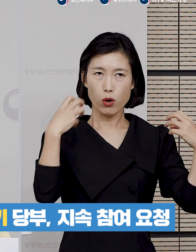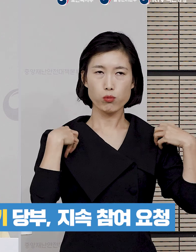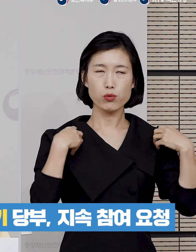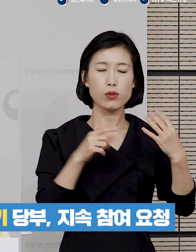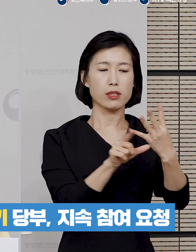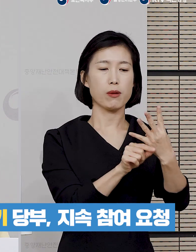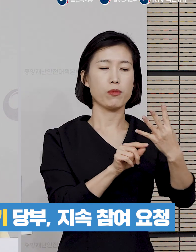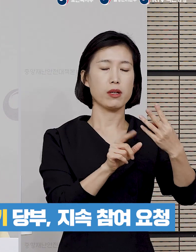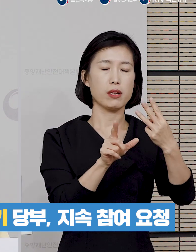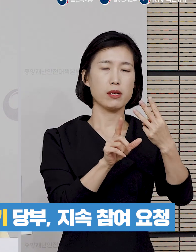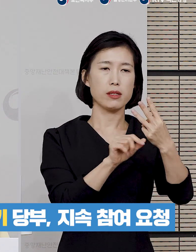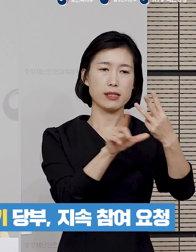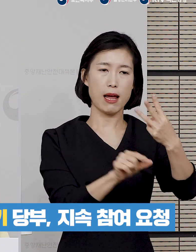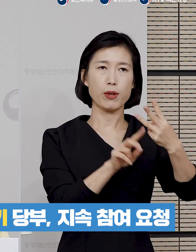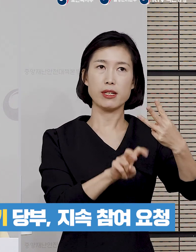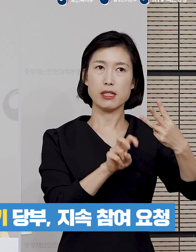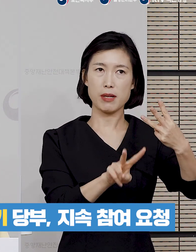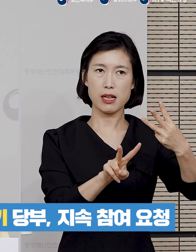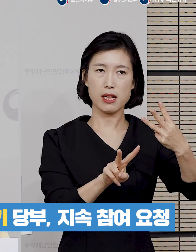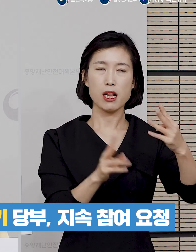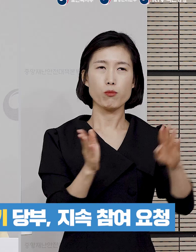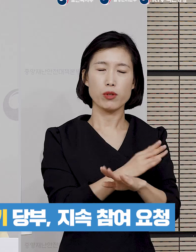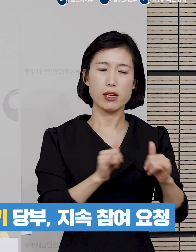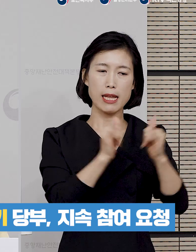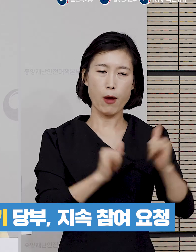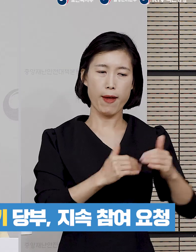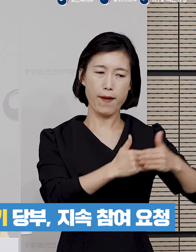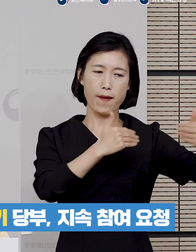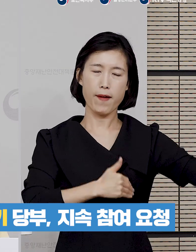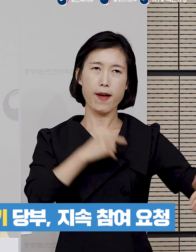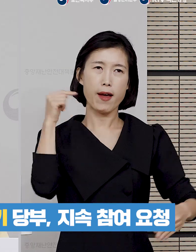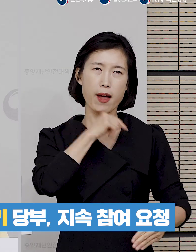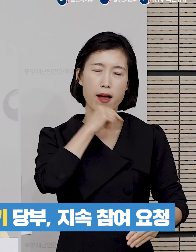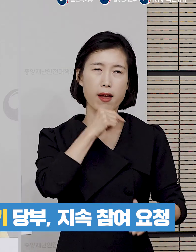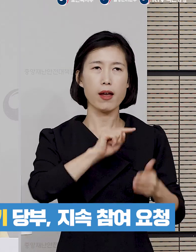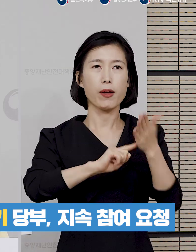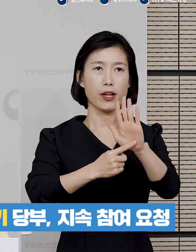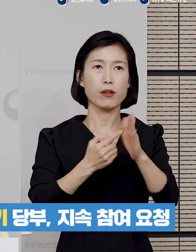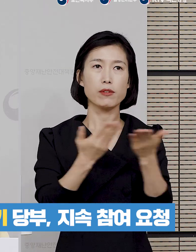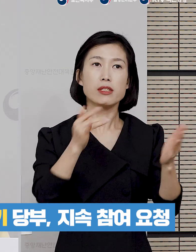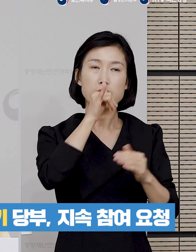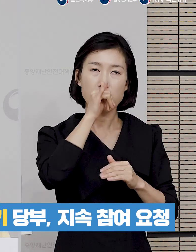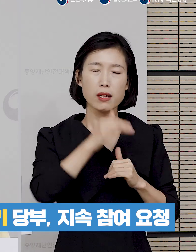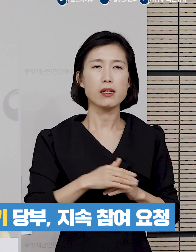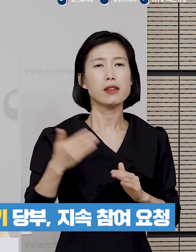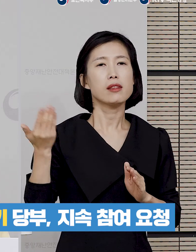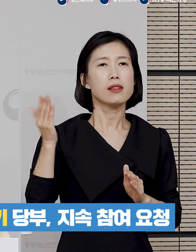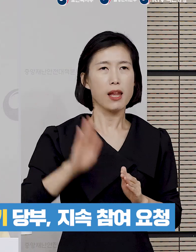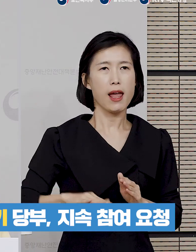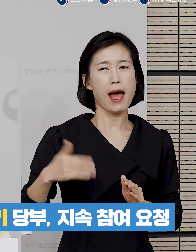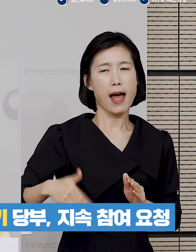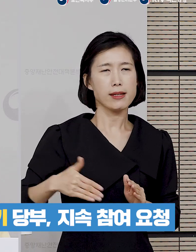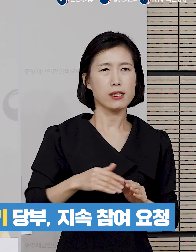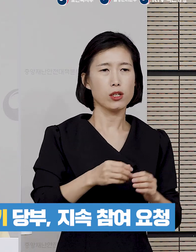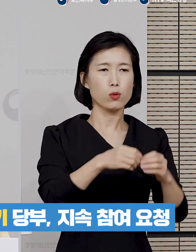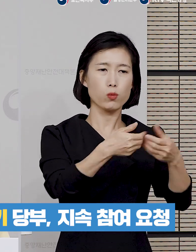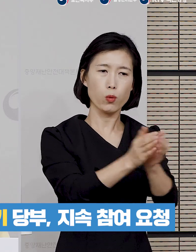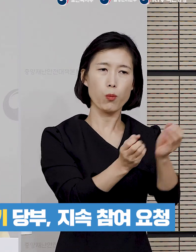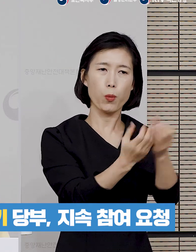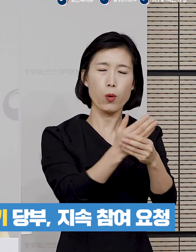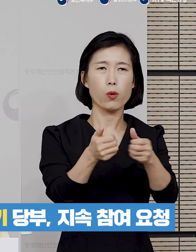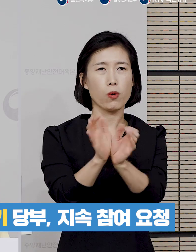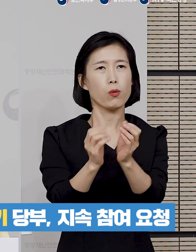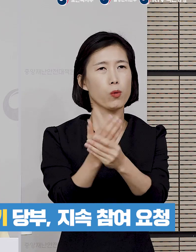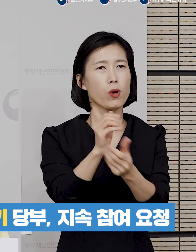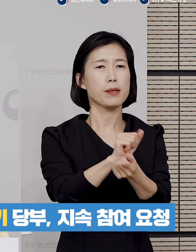정부는 3월 22일부터 강화된 사회적 거리 두기를 당부 드리고 있습니다 여전히 산발적으로